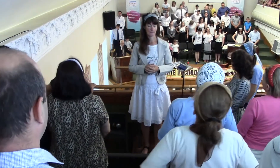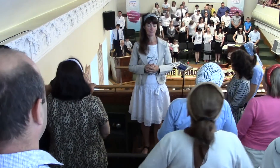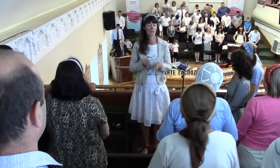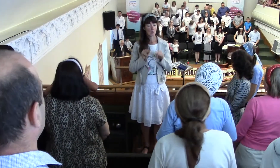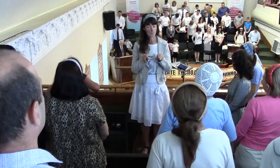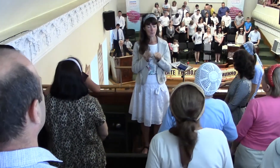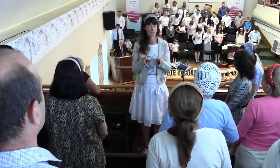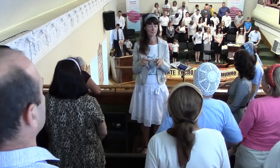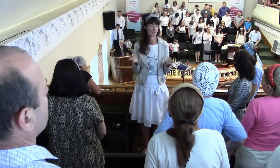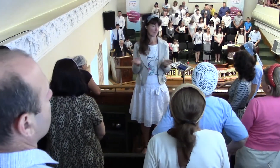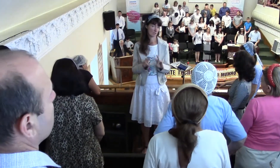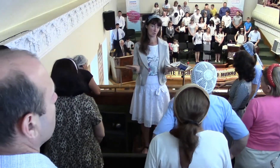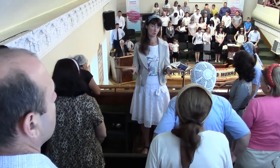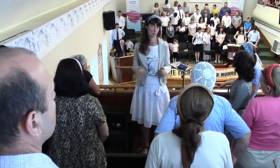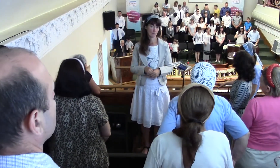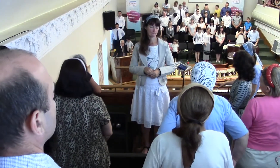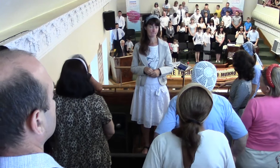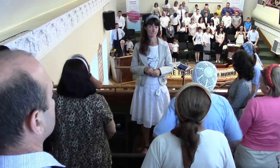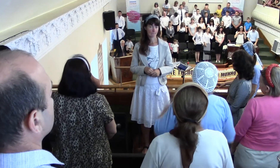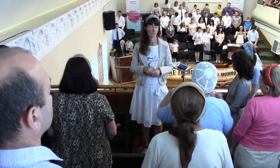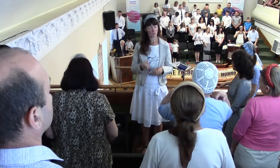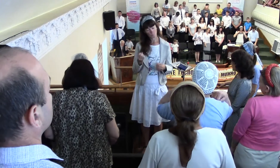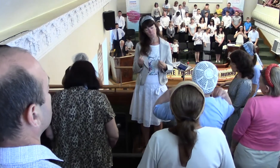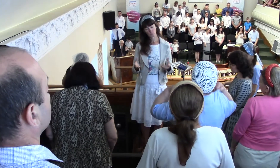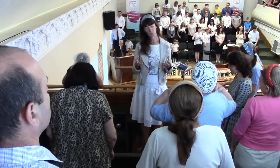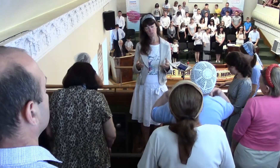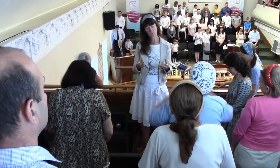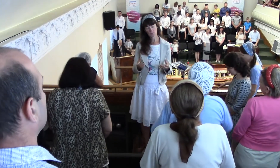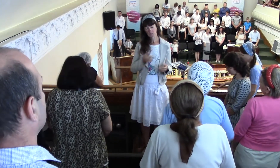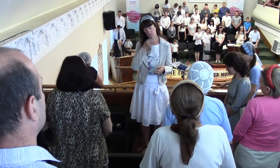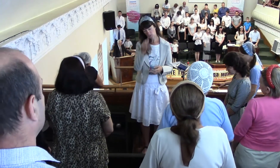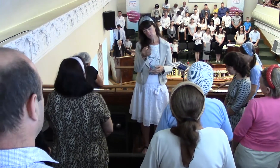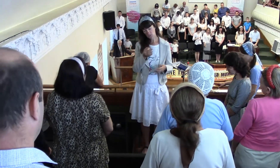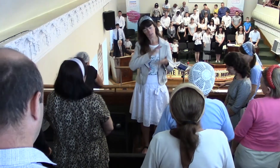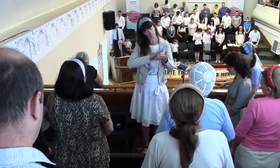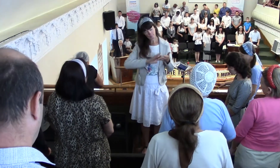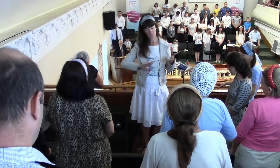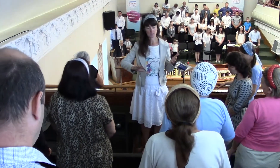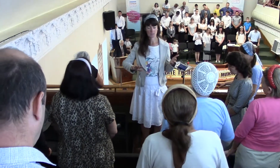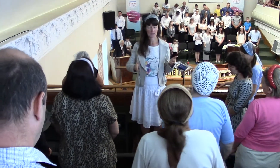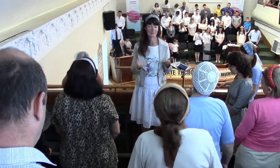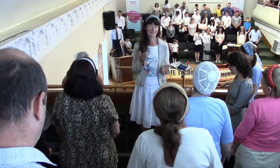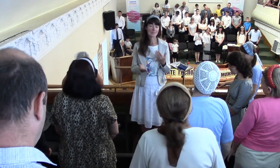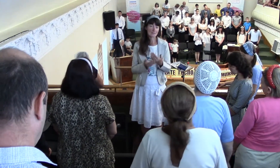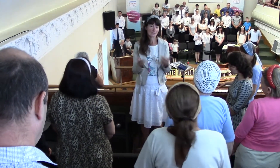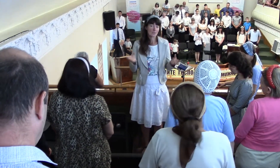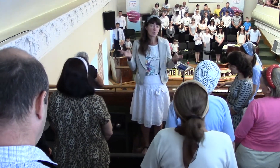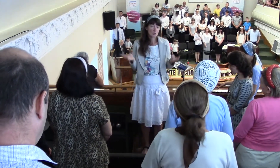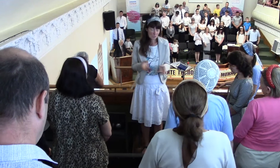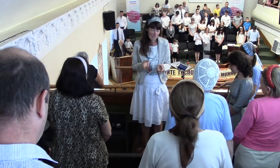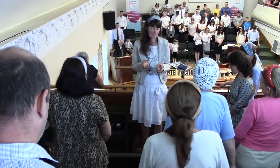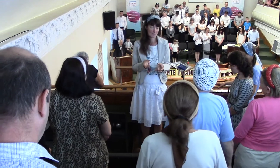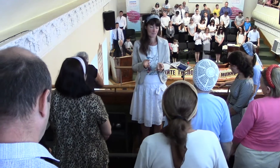Проповедовать не нужно, я уже сказал проповедь. Просто скажите, прости. Если вы видите, что вы нуждаетесь в